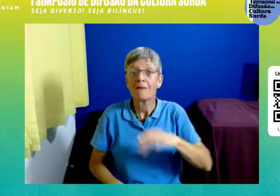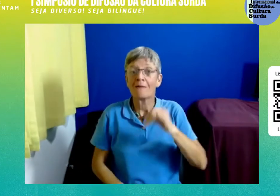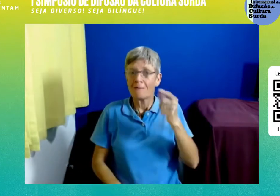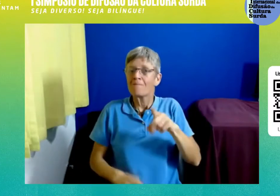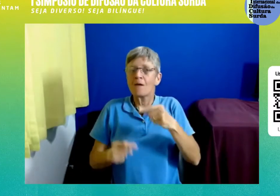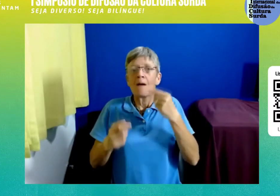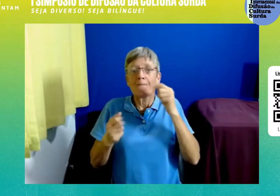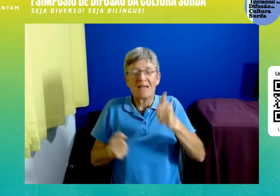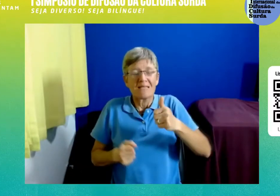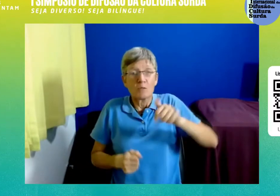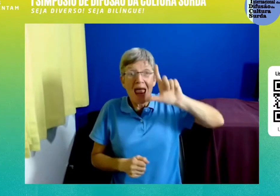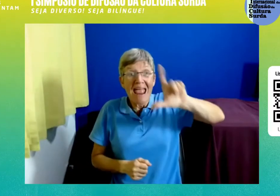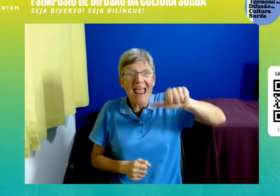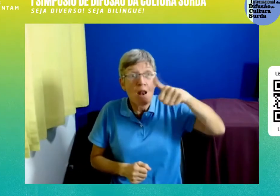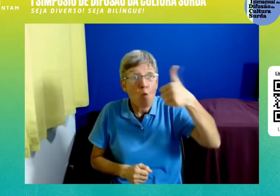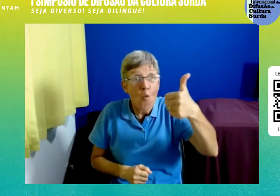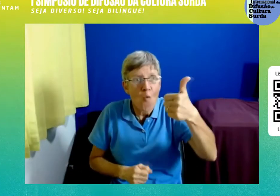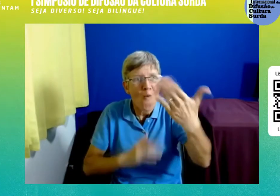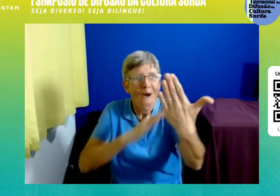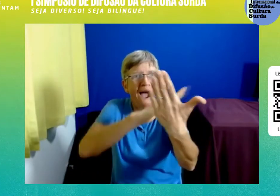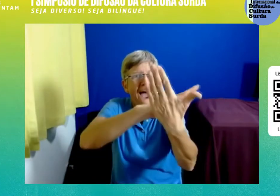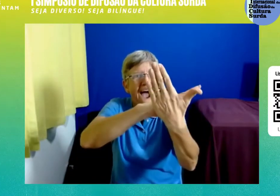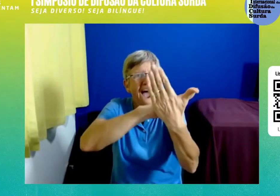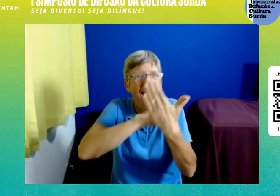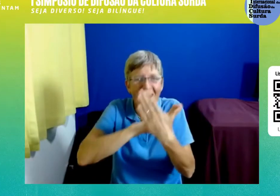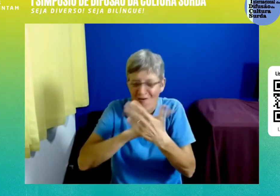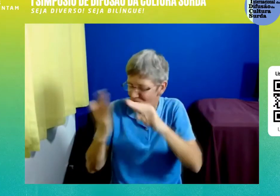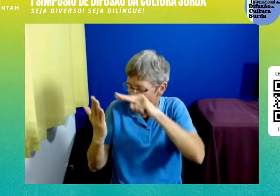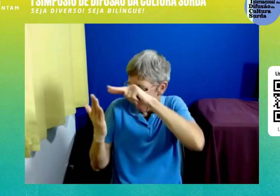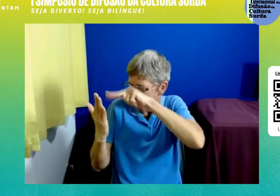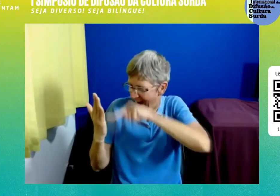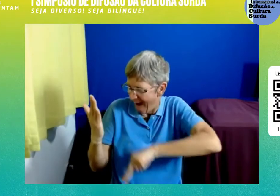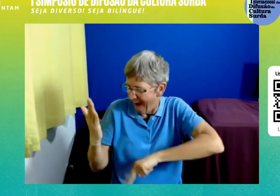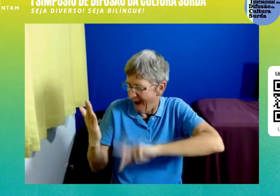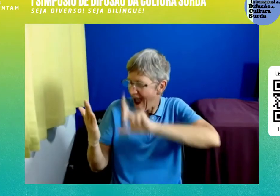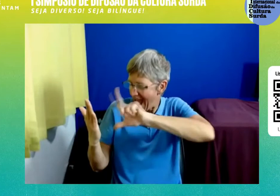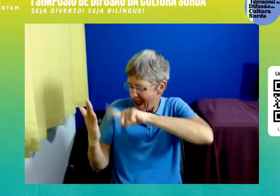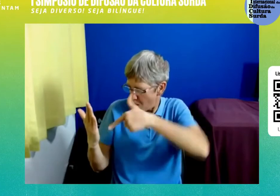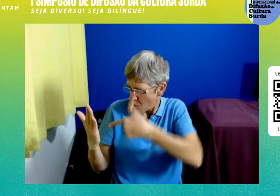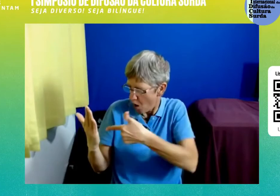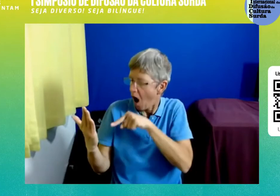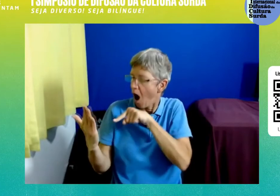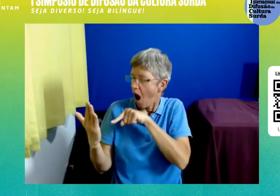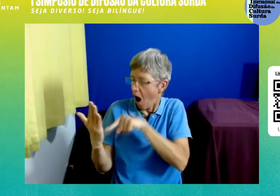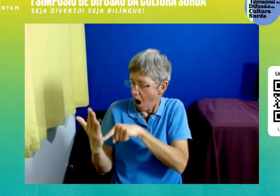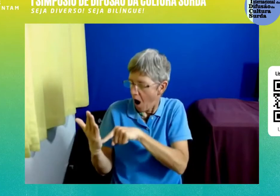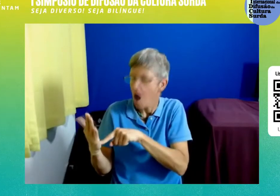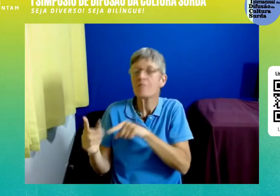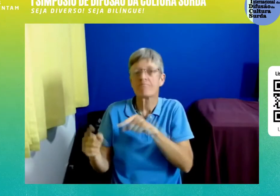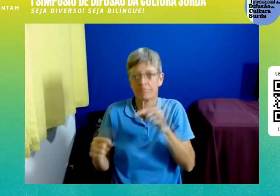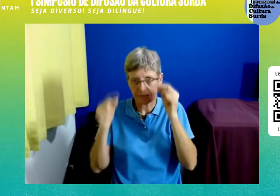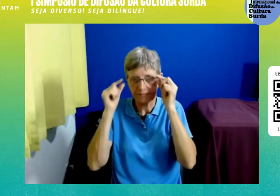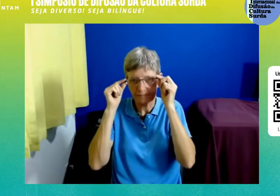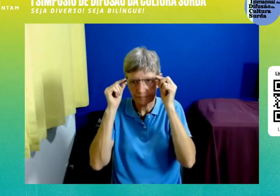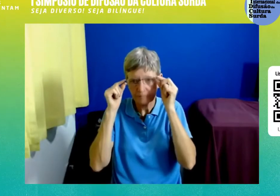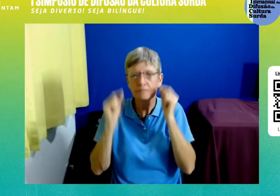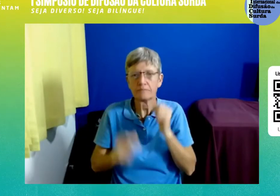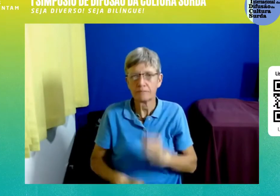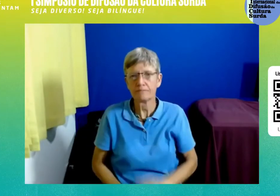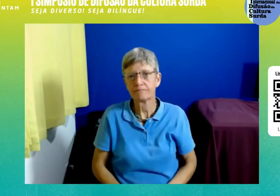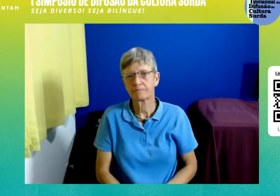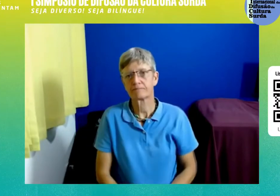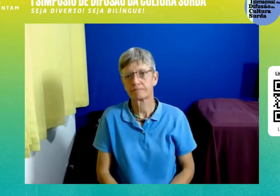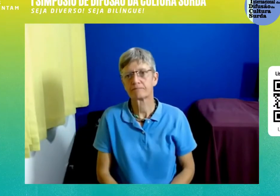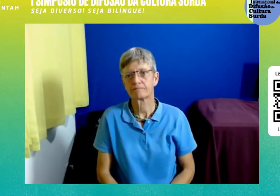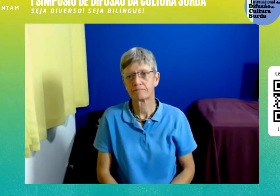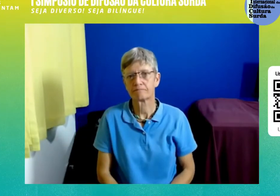L2, ela fica meio complicado para o surdo. O que vai ajudar a leitura da L2